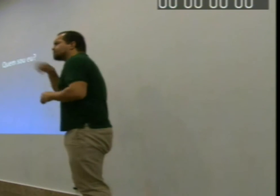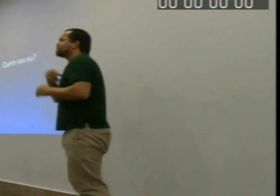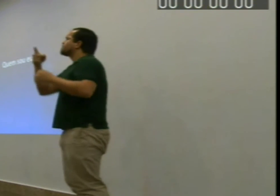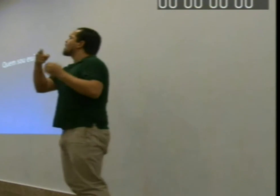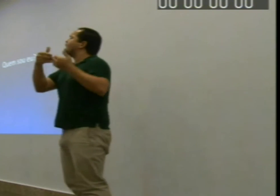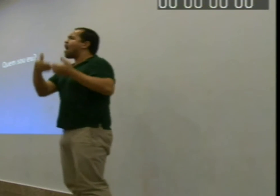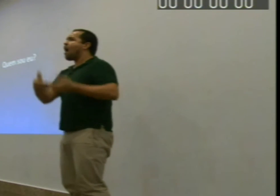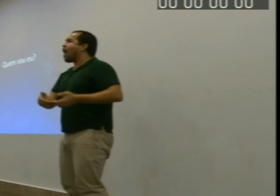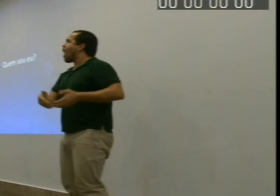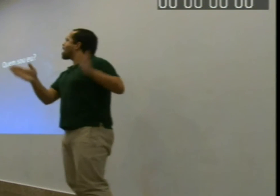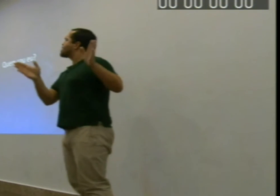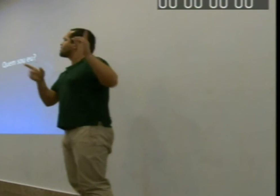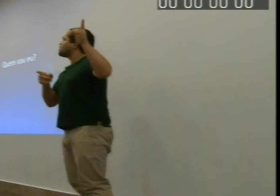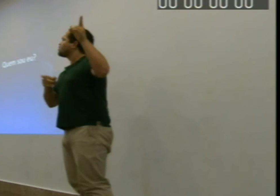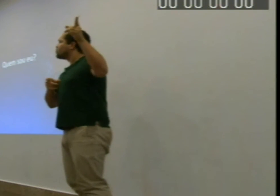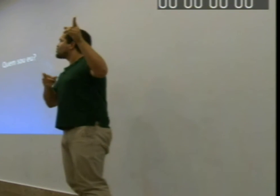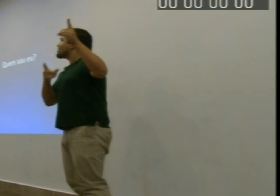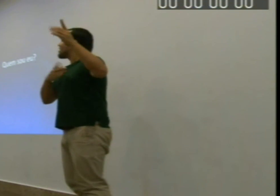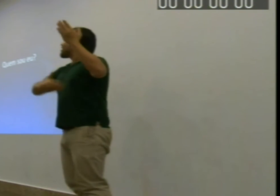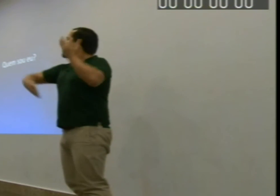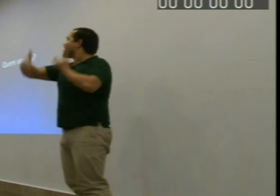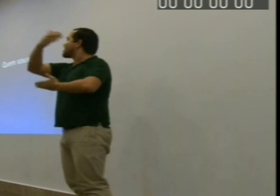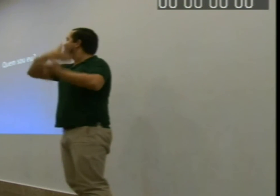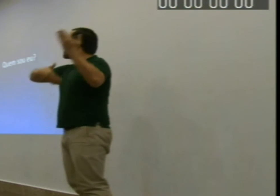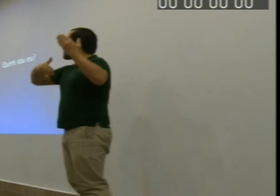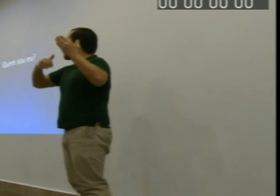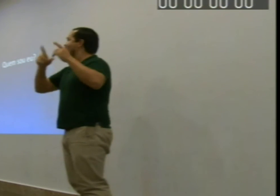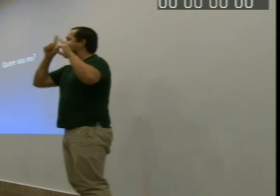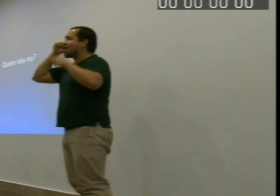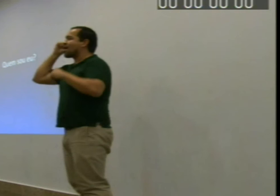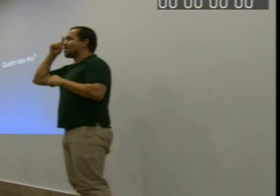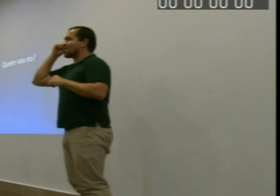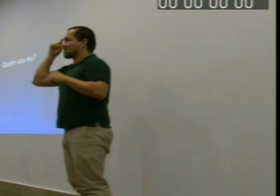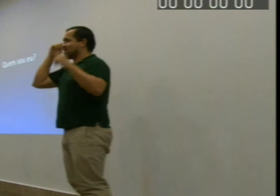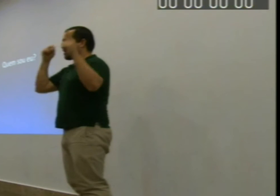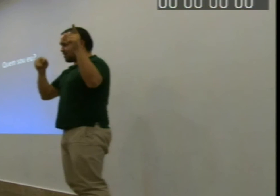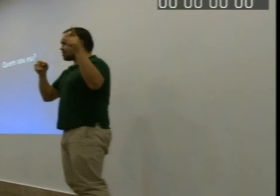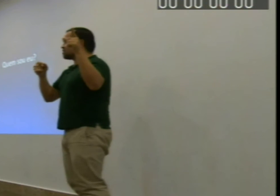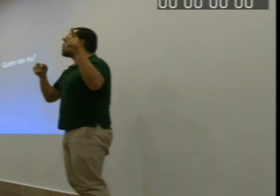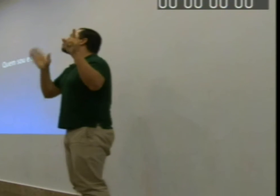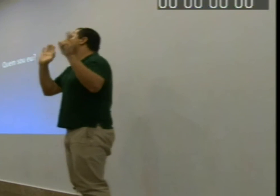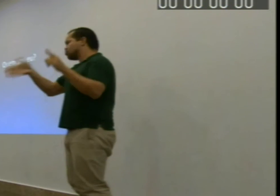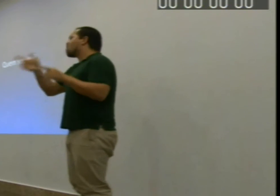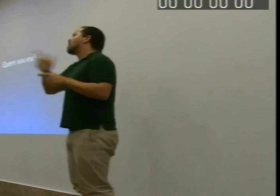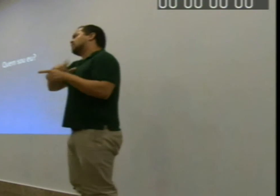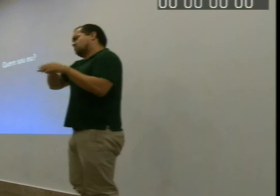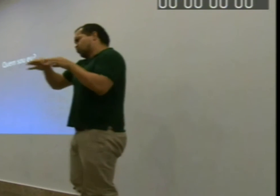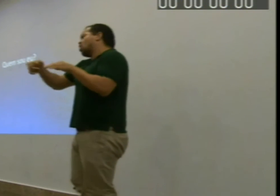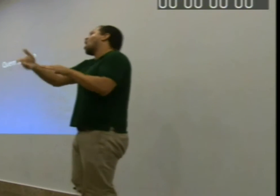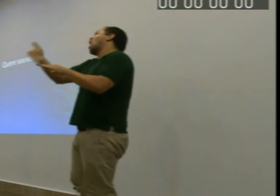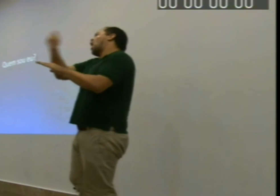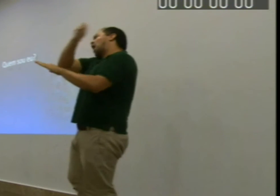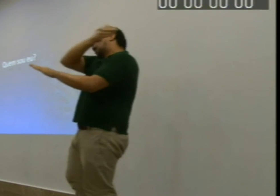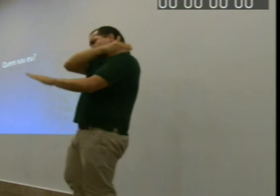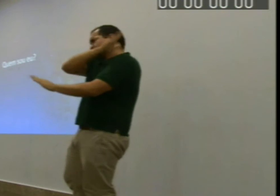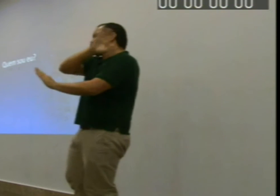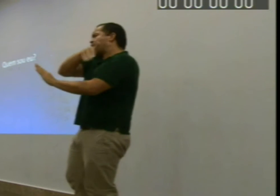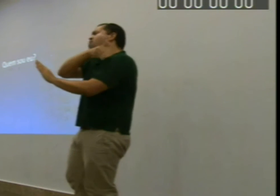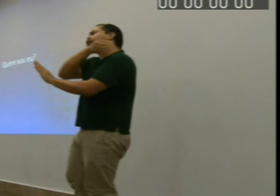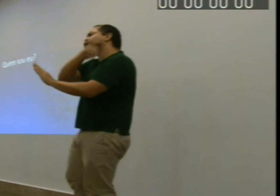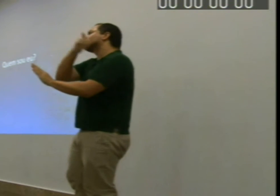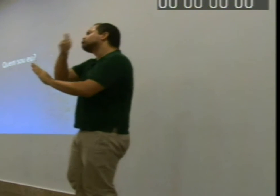organizar o meu projeto para doutorado então a u cabia um projeto de intercâmbio na galaud então eu já tinha